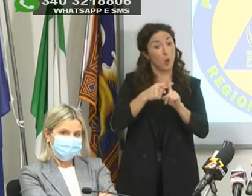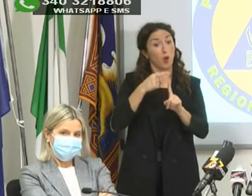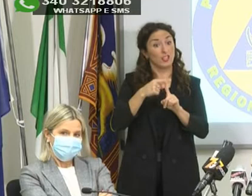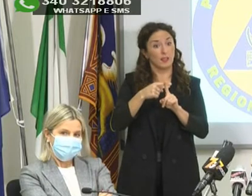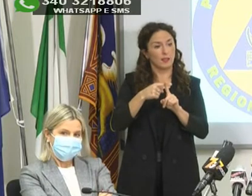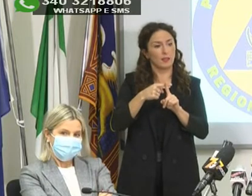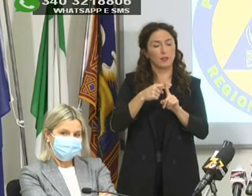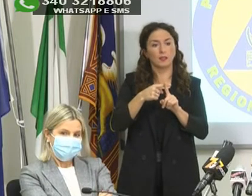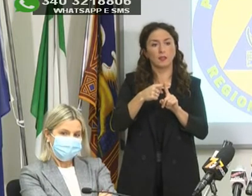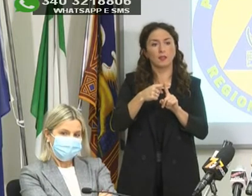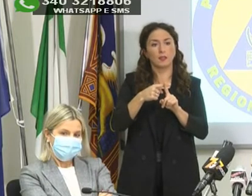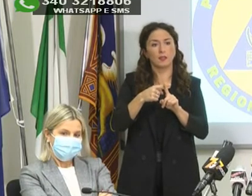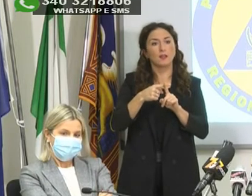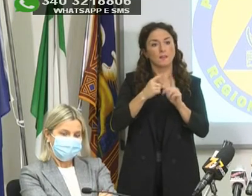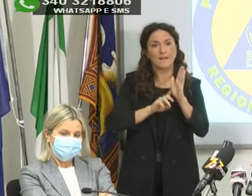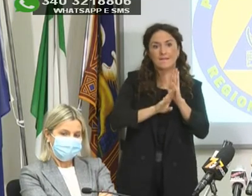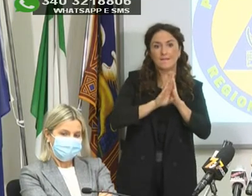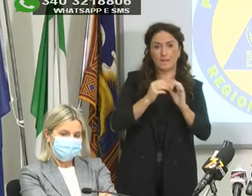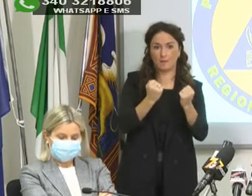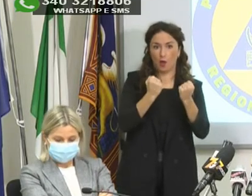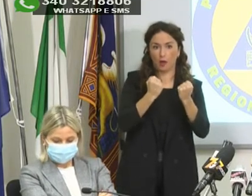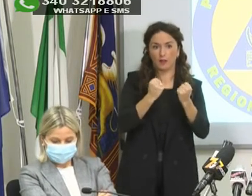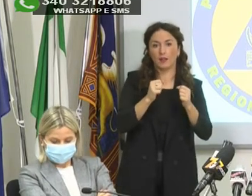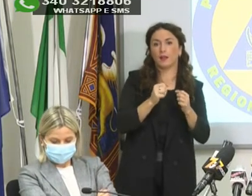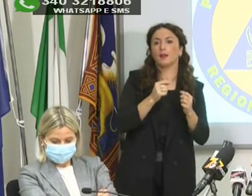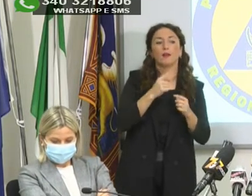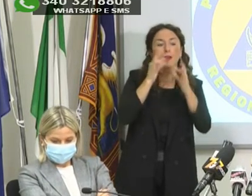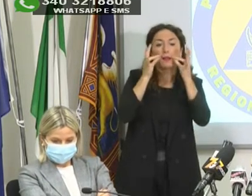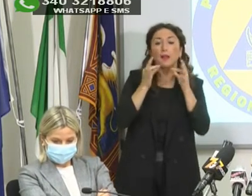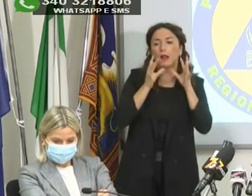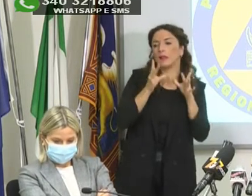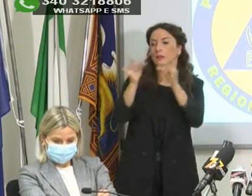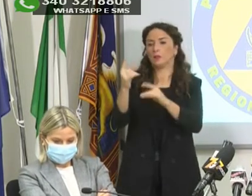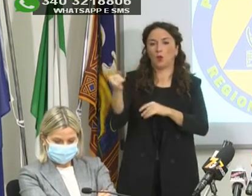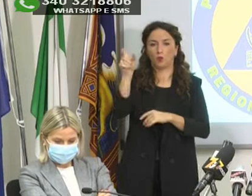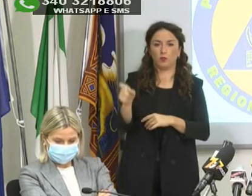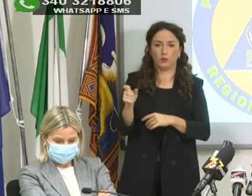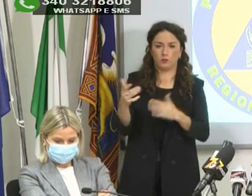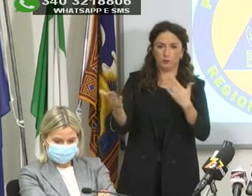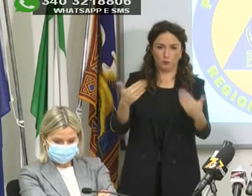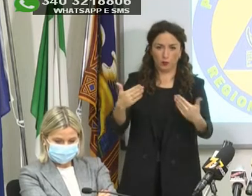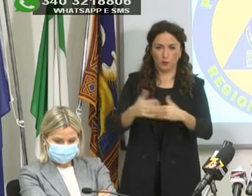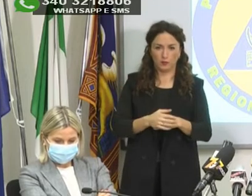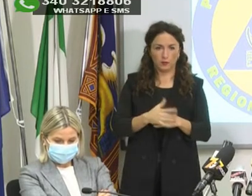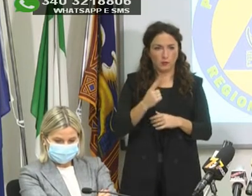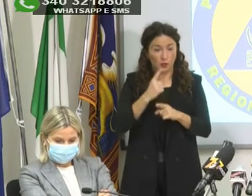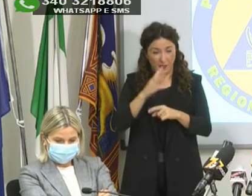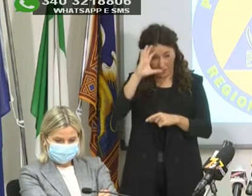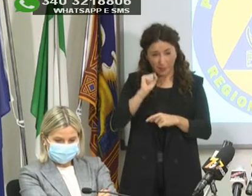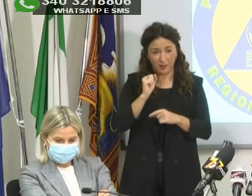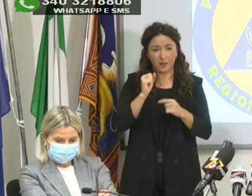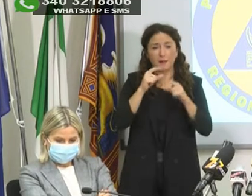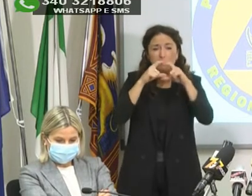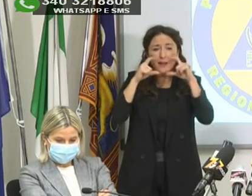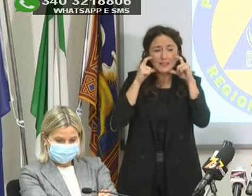positivi, magari anche con alta carica virale, quindi andare in giro così infettate qualcuno. Cioè, dovete mettervi in testa che la mascherina